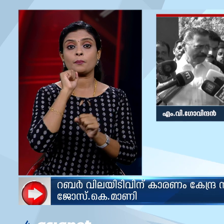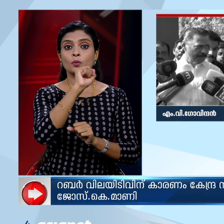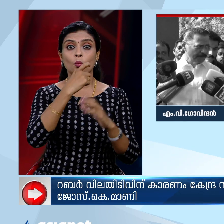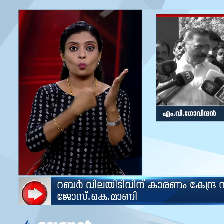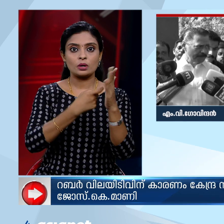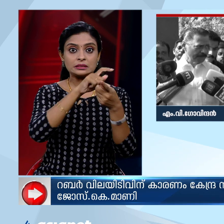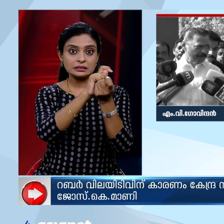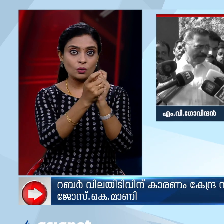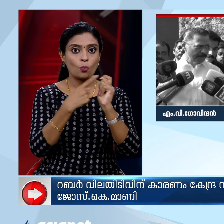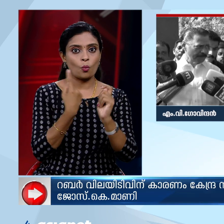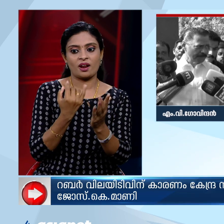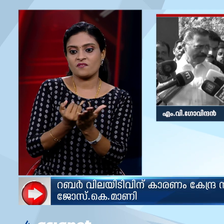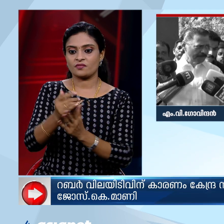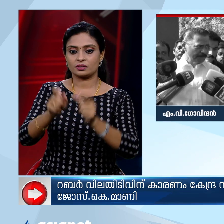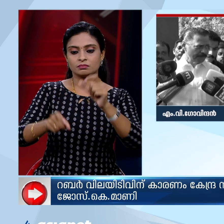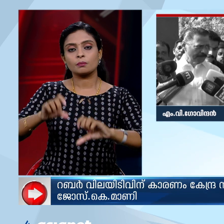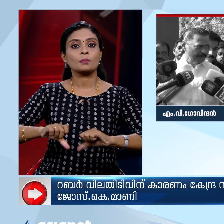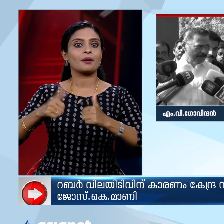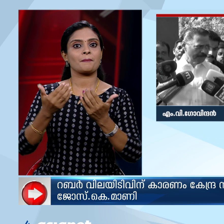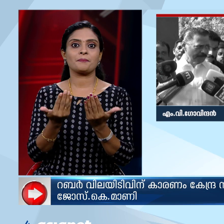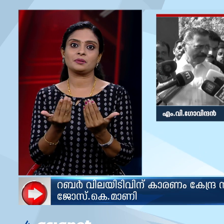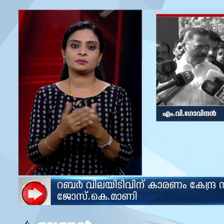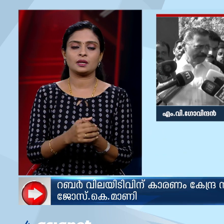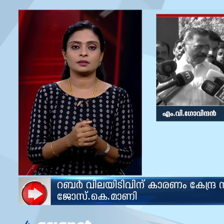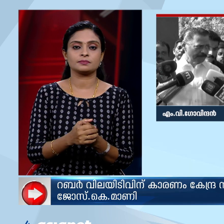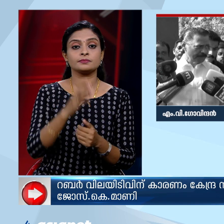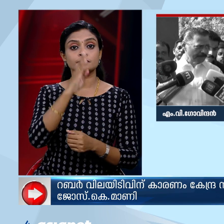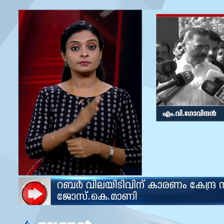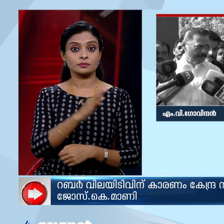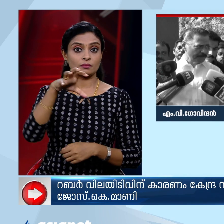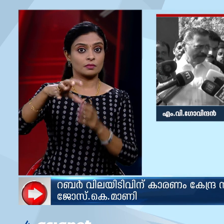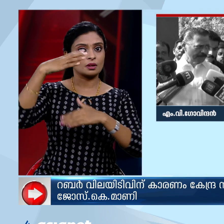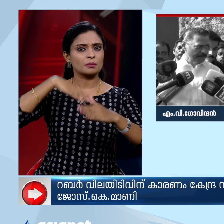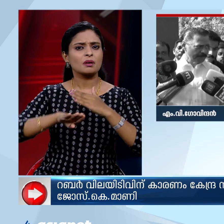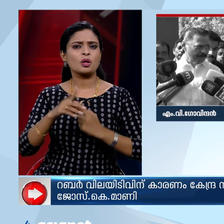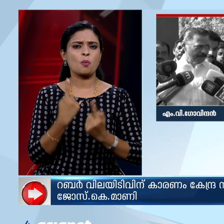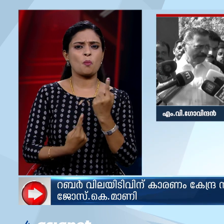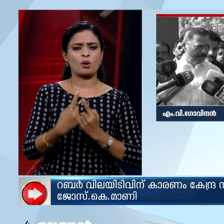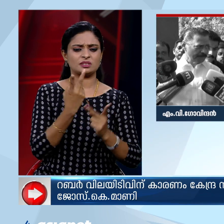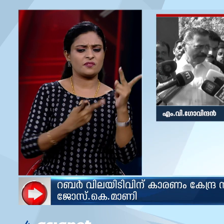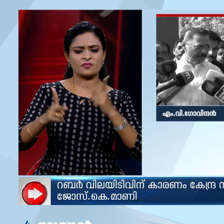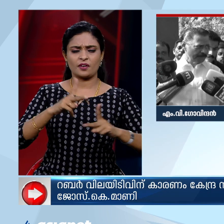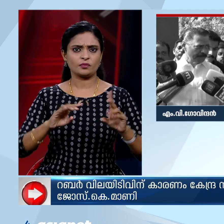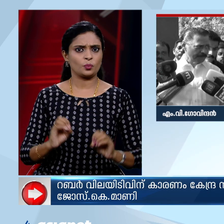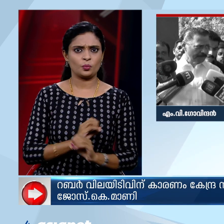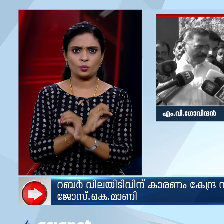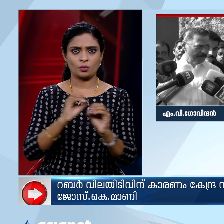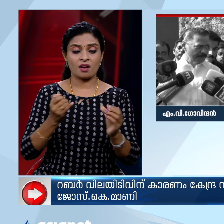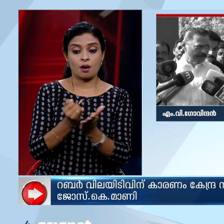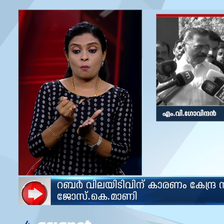ഉള്ളൂ ഇവിടുത്തെ കർഷകർ രക്ഷപ്പെടാൻ കഴിയൂ. സഭയ്ക്ക് ഒരു രാഷ്ട്രീയവുമില്ല. സഭയ്ക്കും കേരള കോൺഗ്രസിൻ്റെ ഒക്കെ അഭിപ്രായം